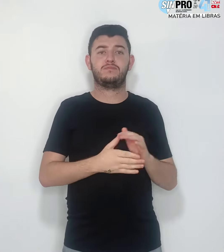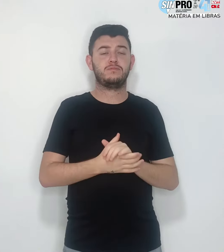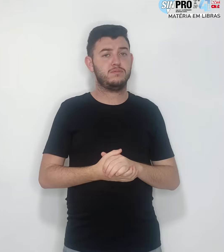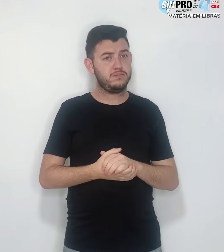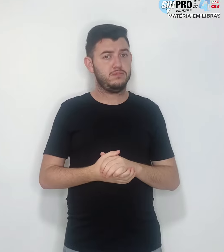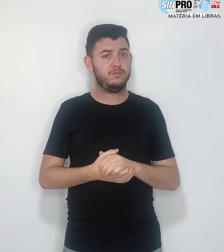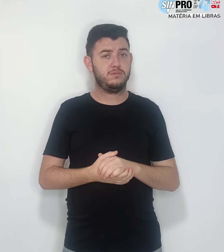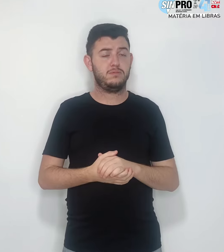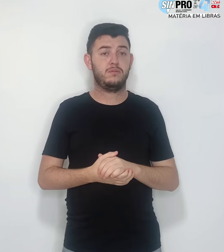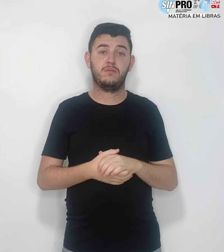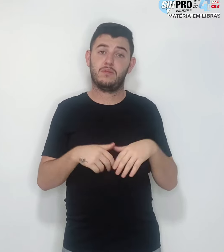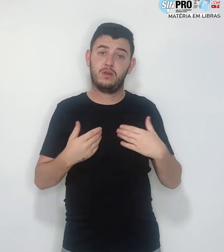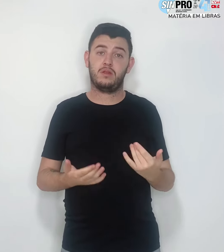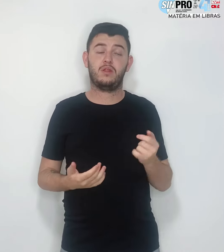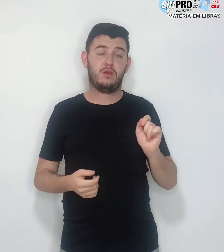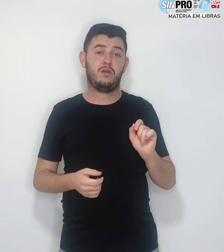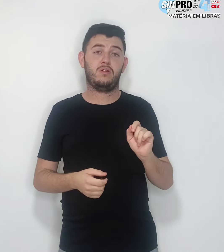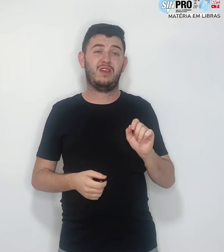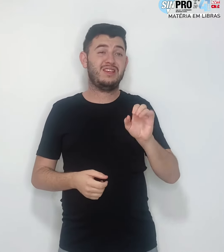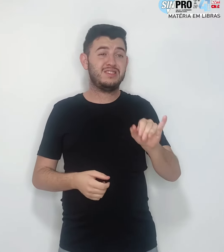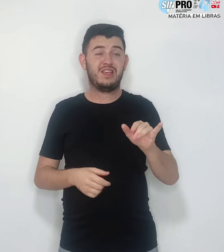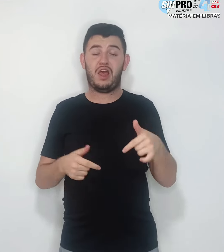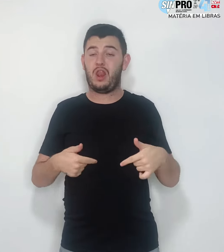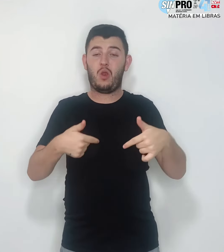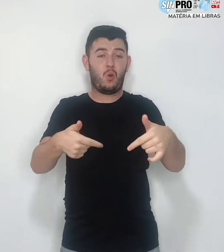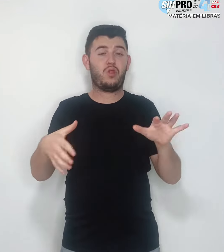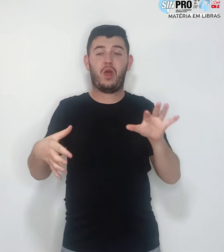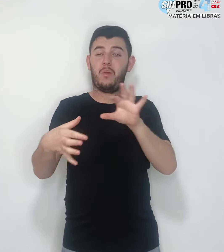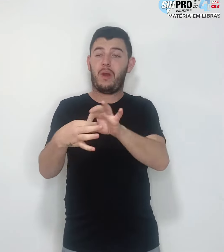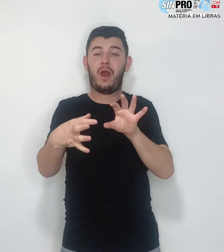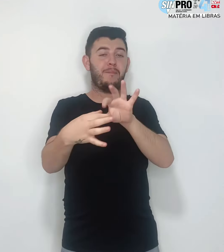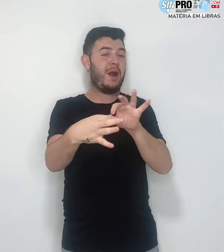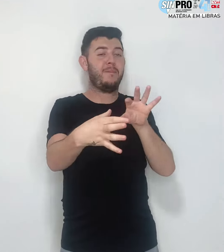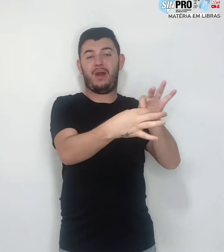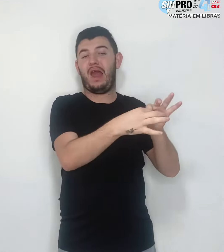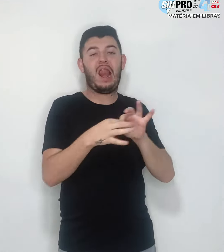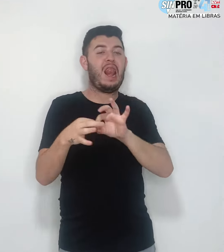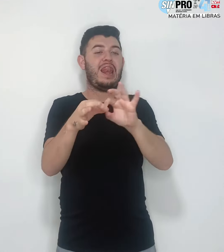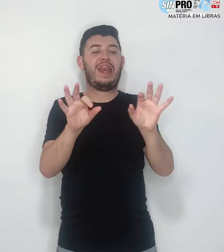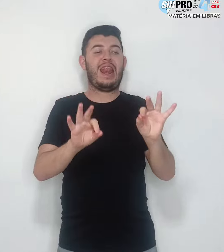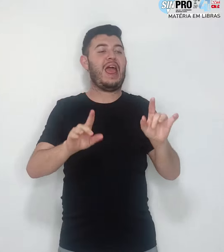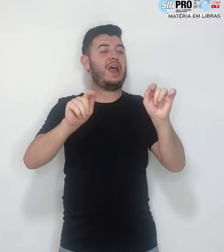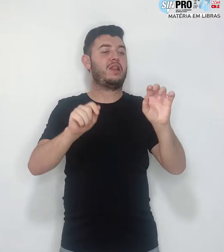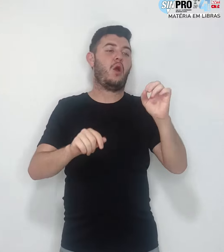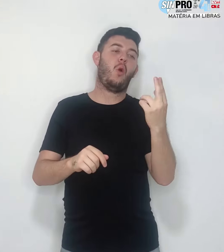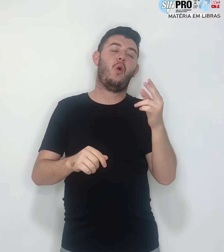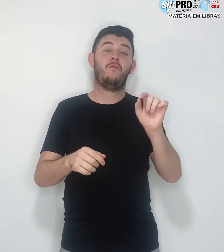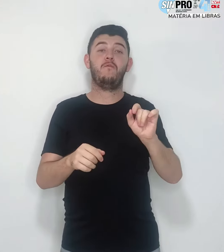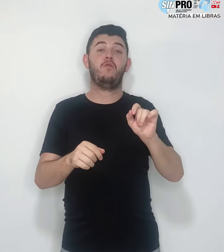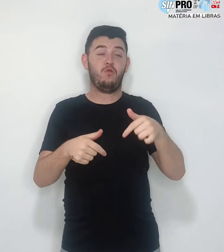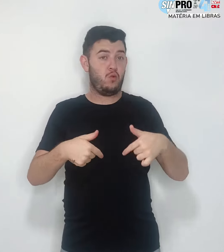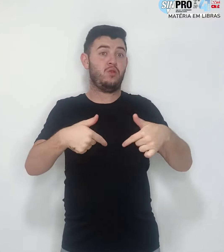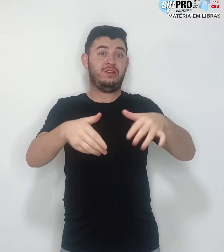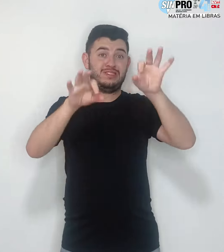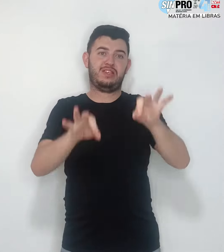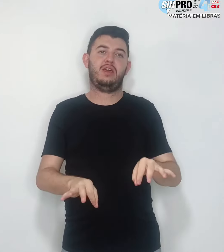em todos os setores do país, há um iminente risco de chegarmos à barbárie. O